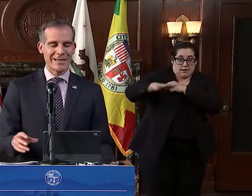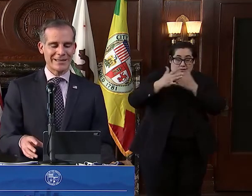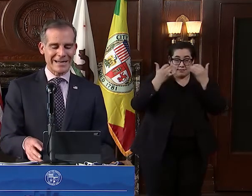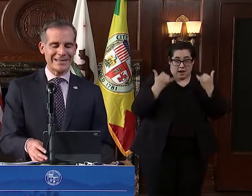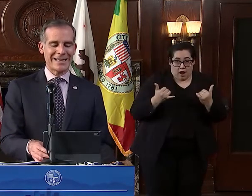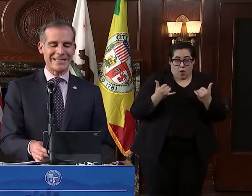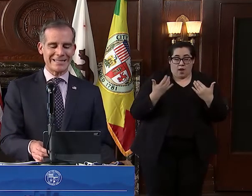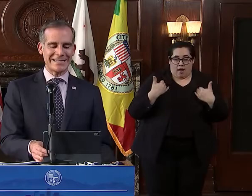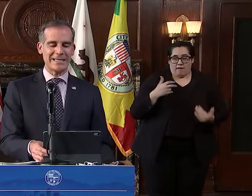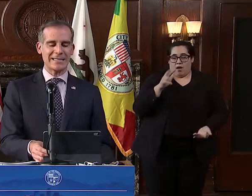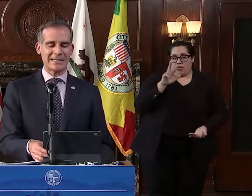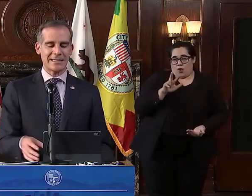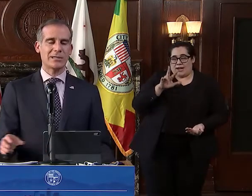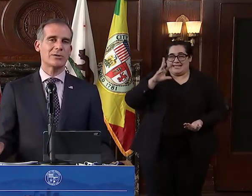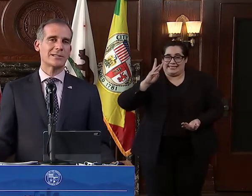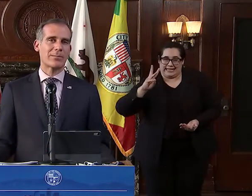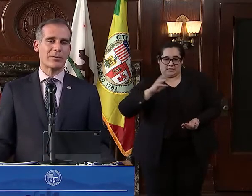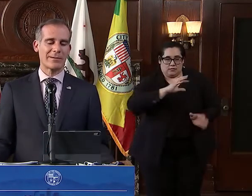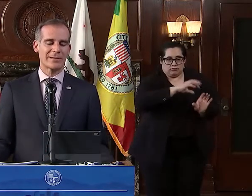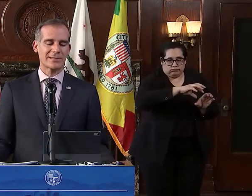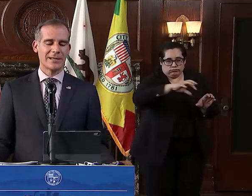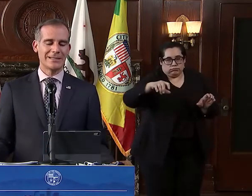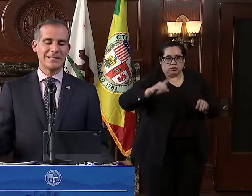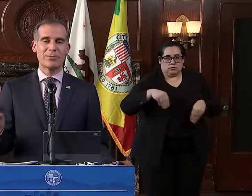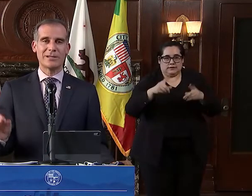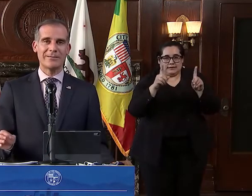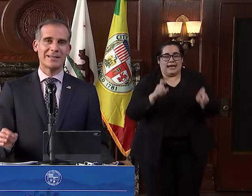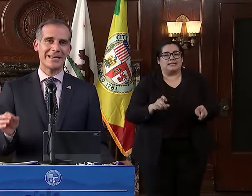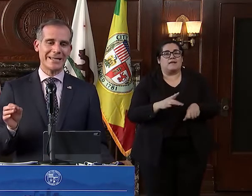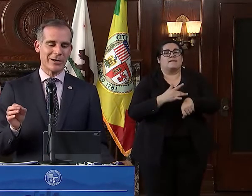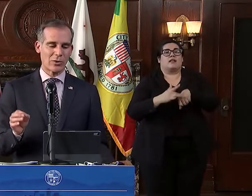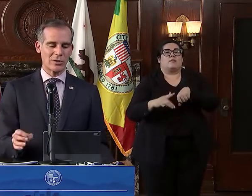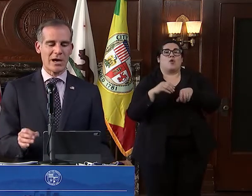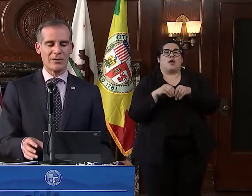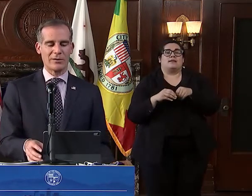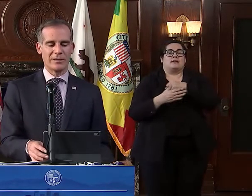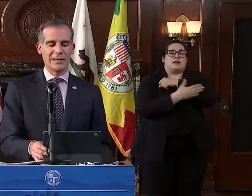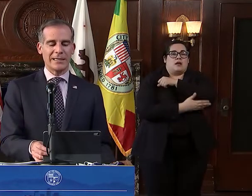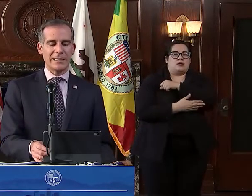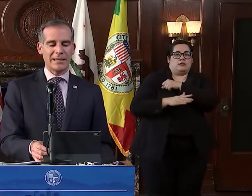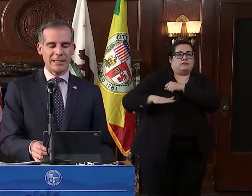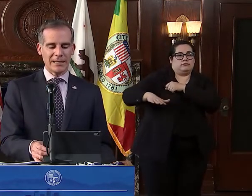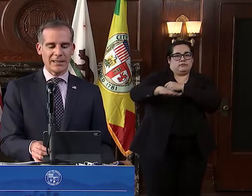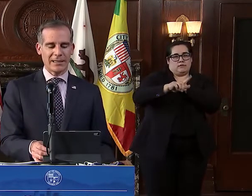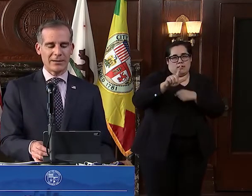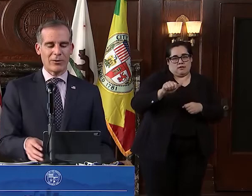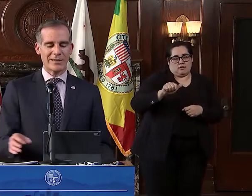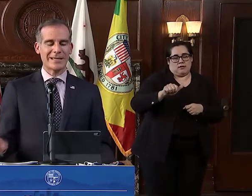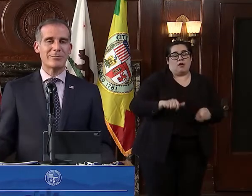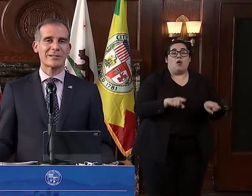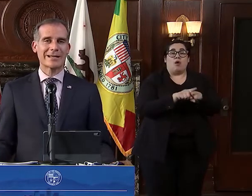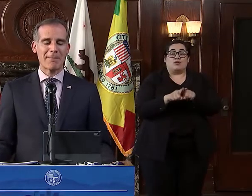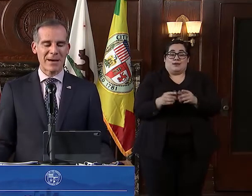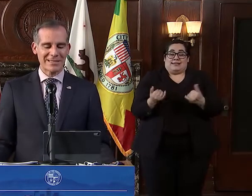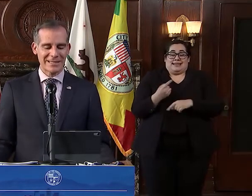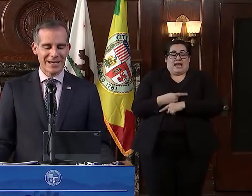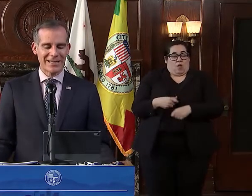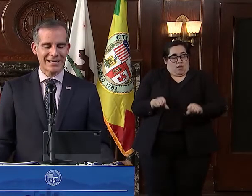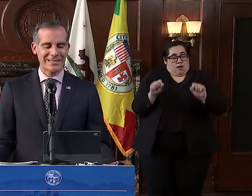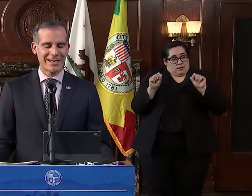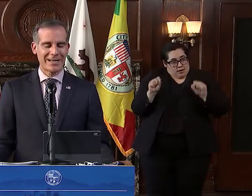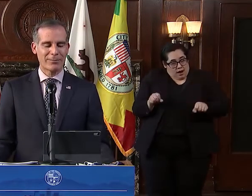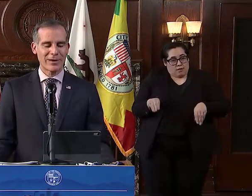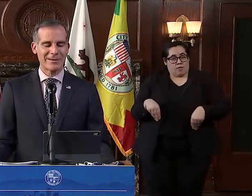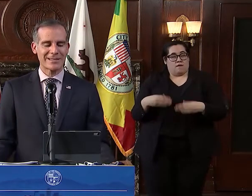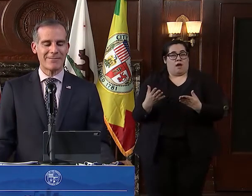tenemos 36 sitios de pruebas disponibles en el condado y hoy tenemos la capacidad